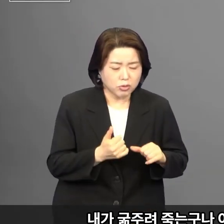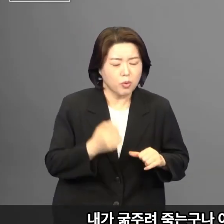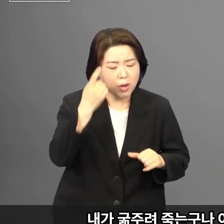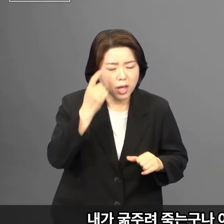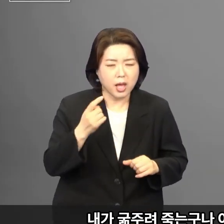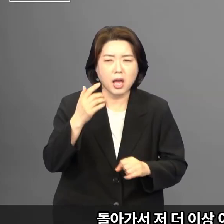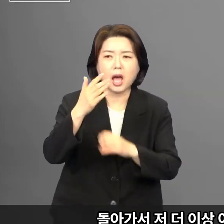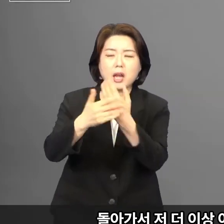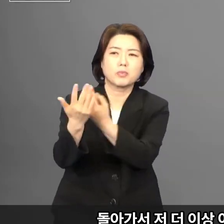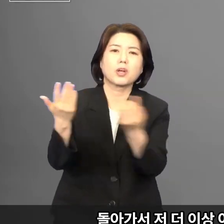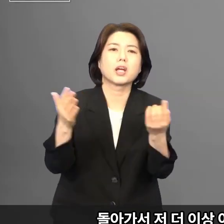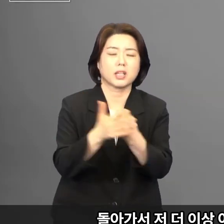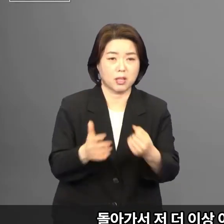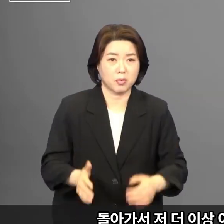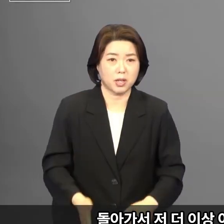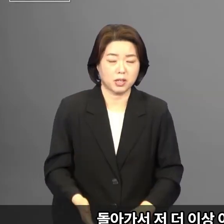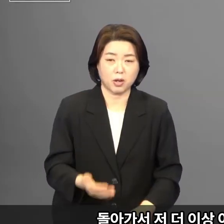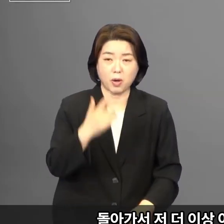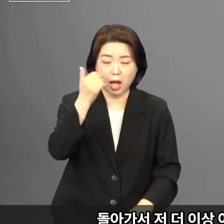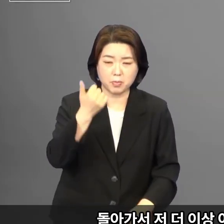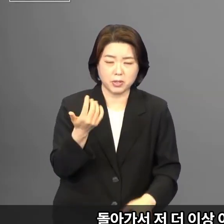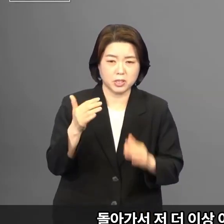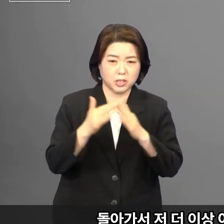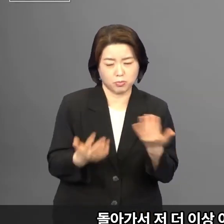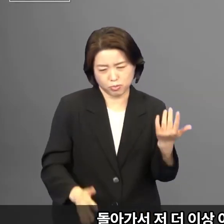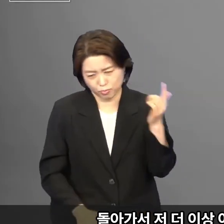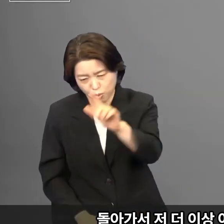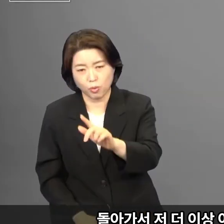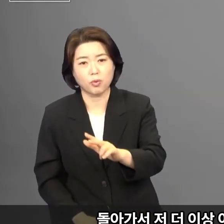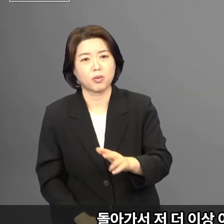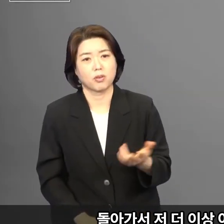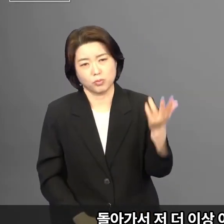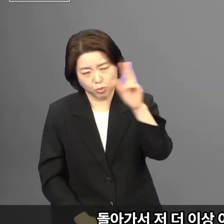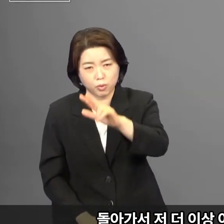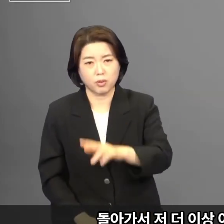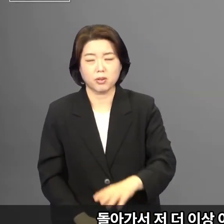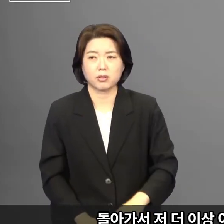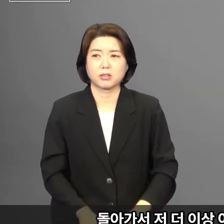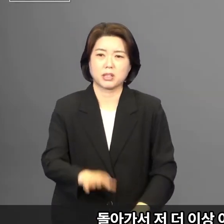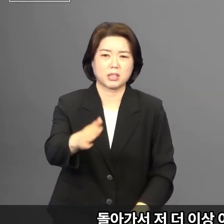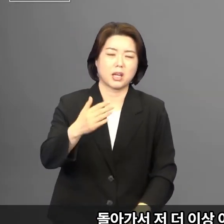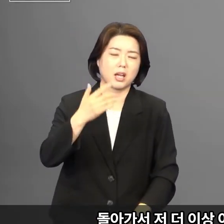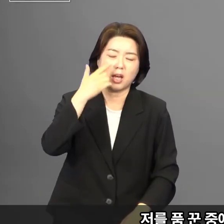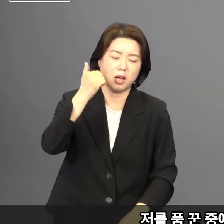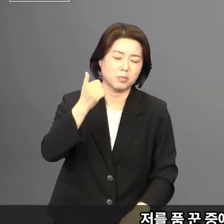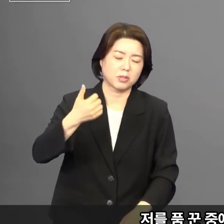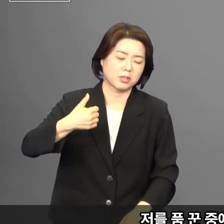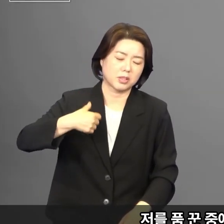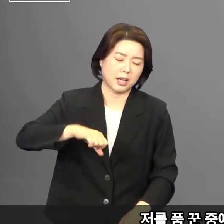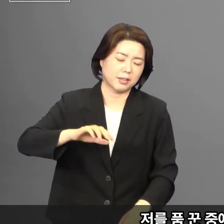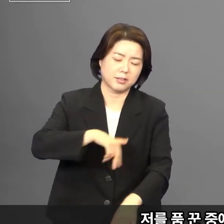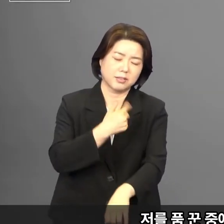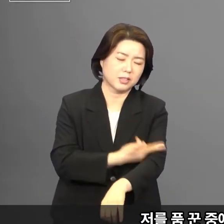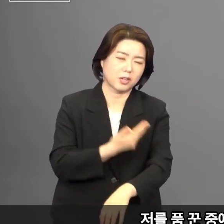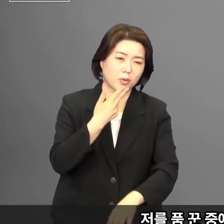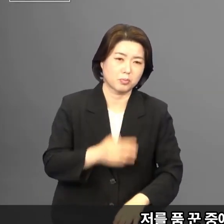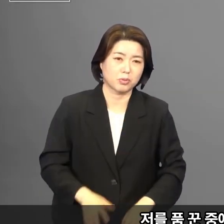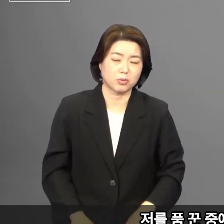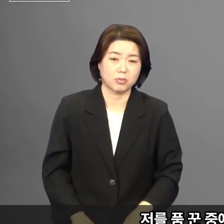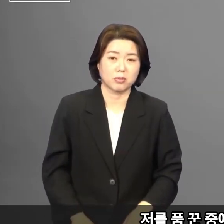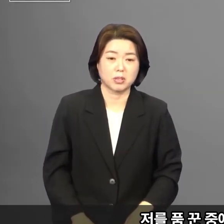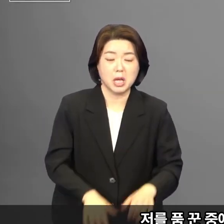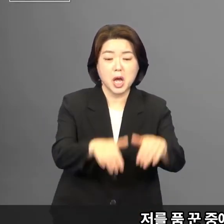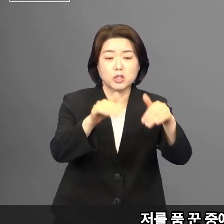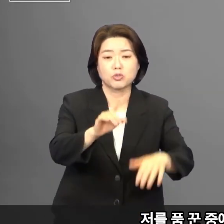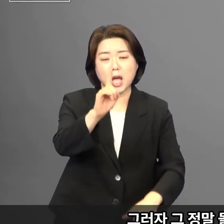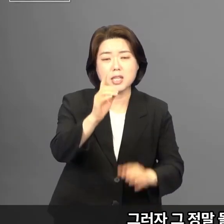집으로 돌아가야겠다. 돌아가서 저 더 이상 아버지의 아들 자격 없습니다. 저를 품꾼 중에 하나로